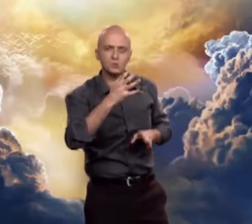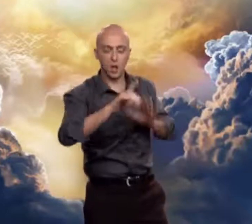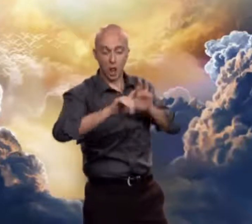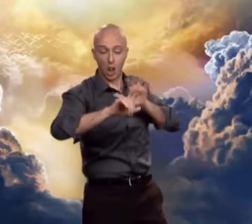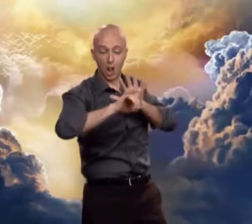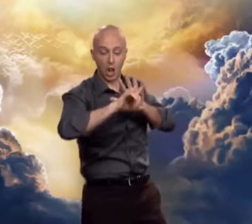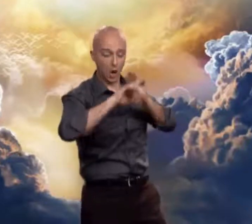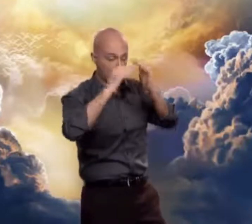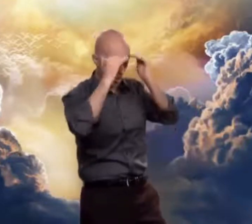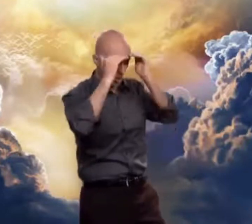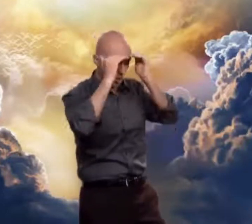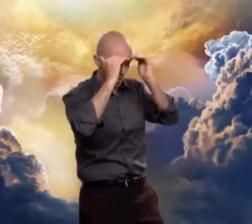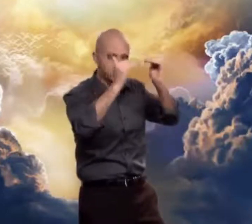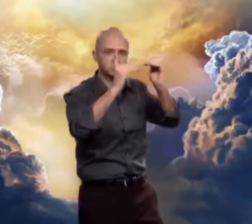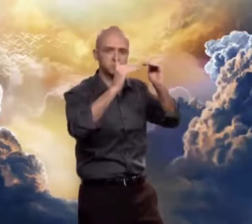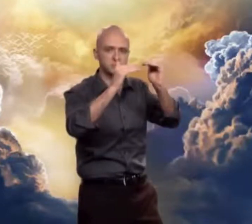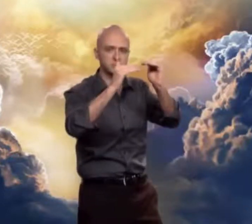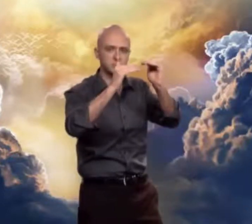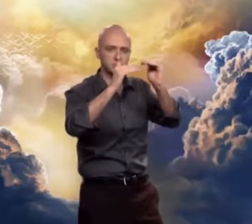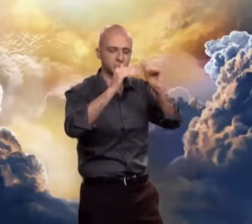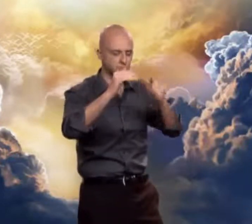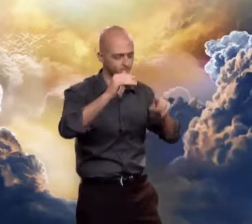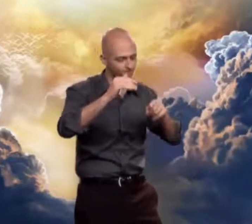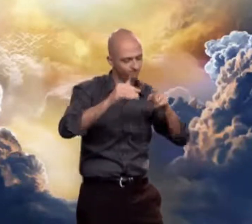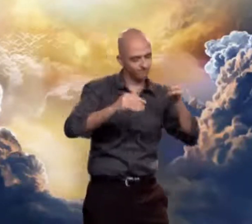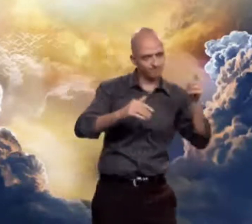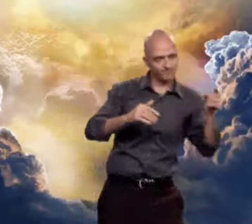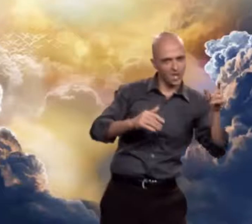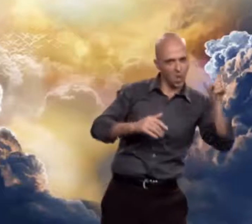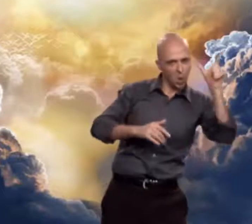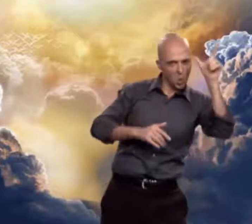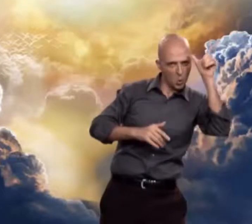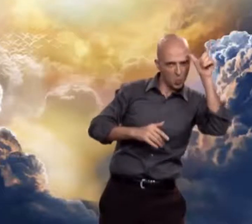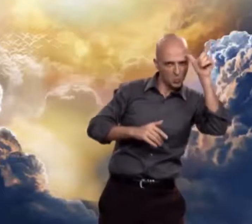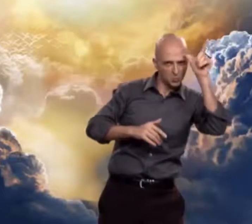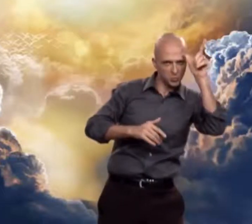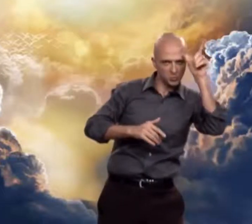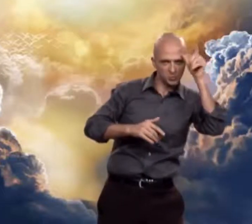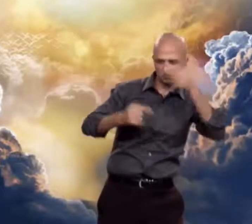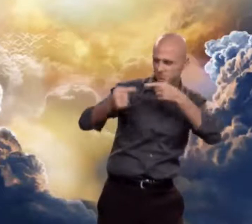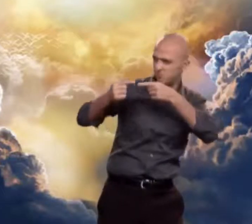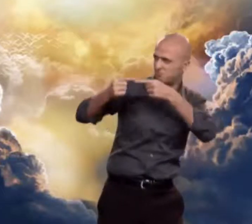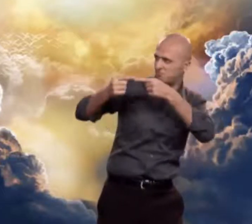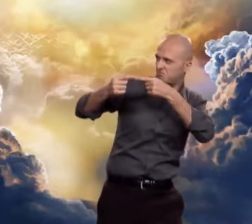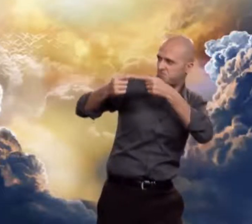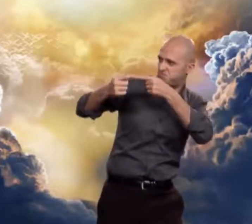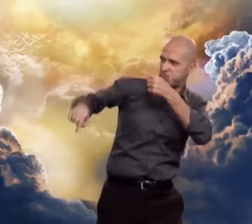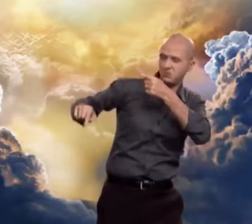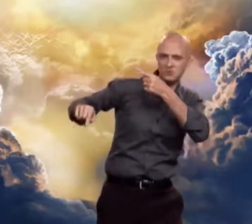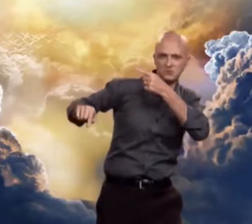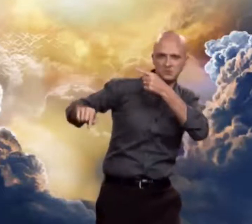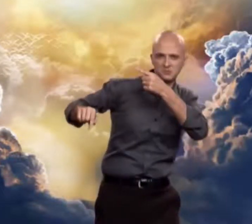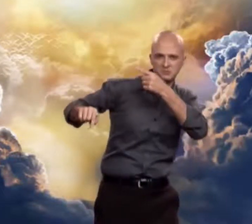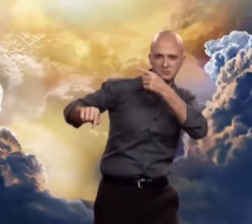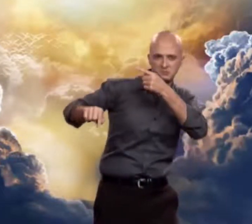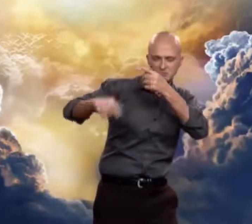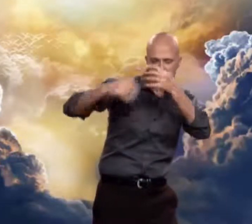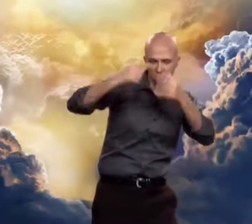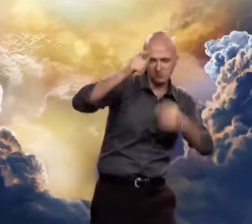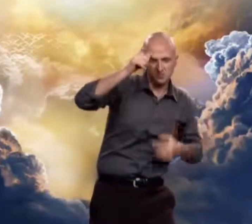dela, Lúcifer desonraria a seu Criador e traria ruína sobre si mesmo. Mas as advertências apenas